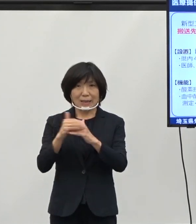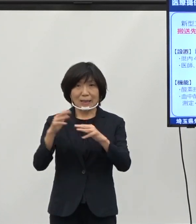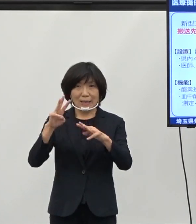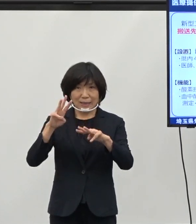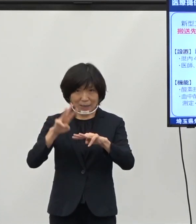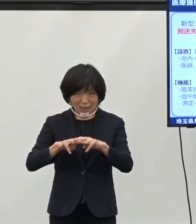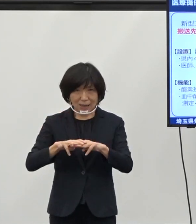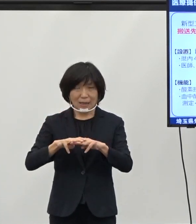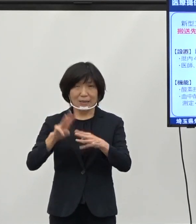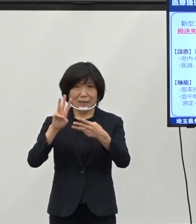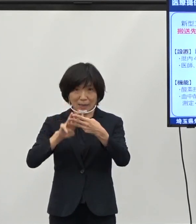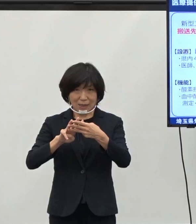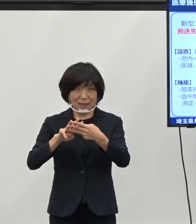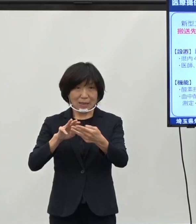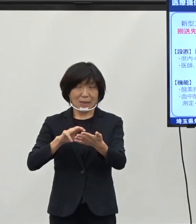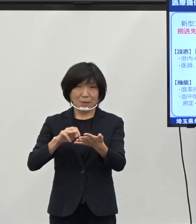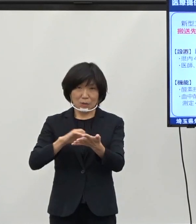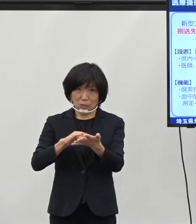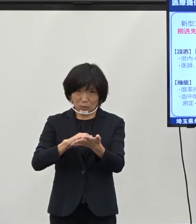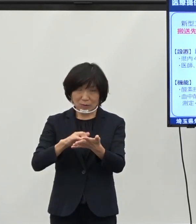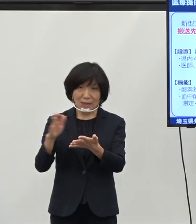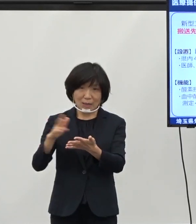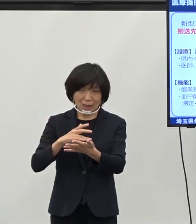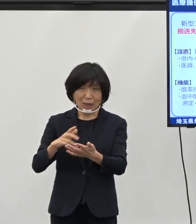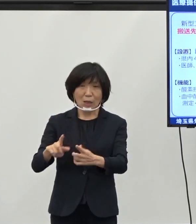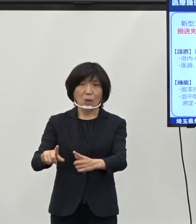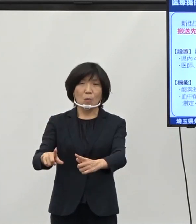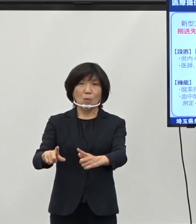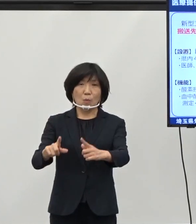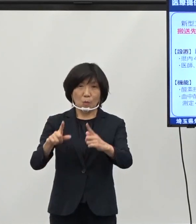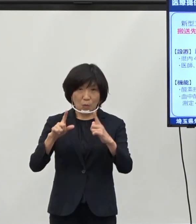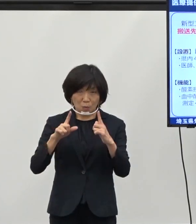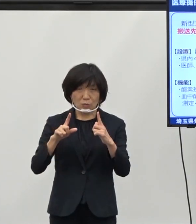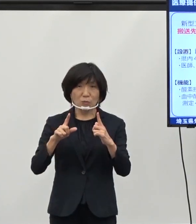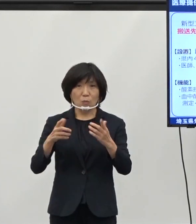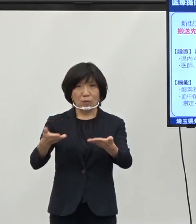から政府から発表があったのとほぼ同じ内容の